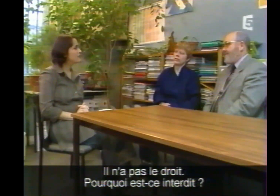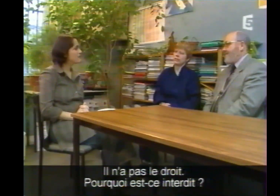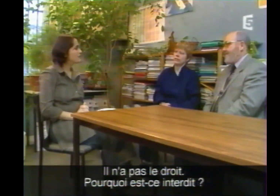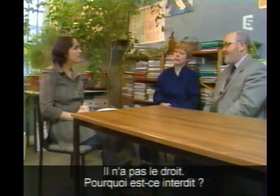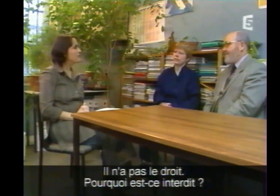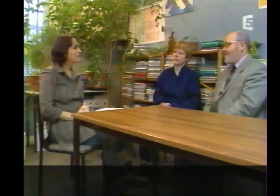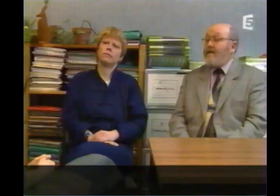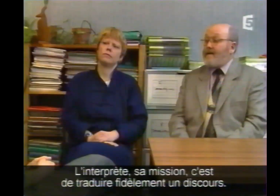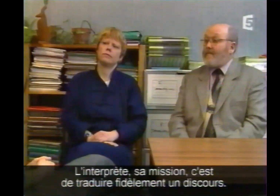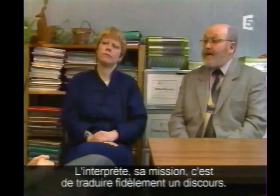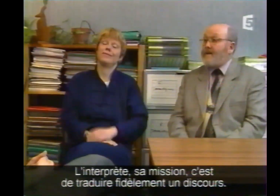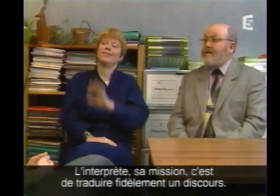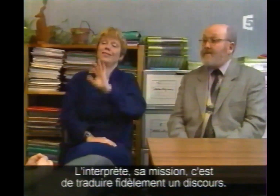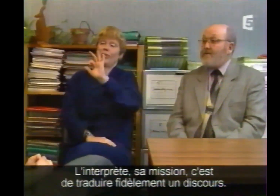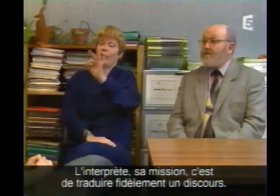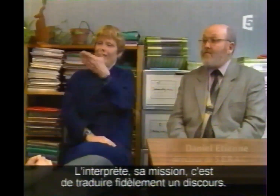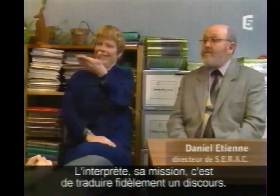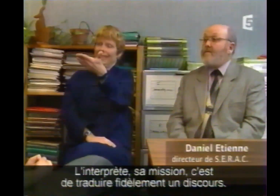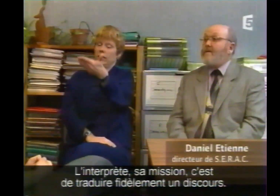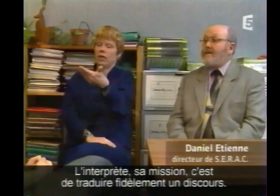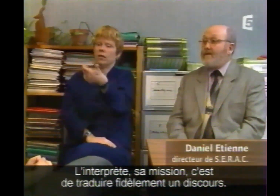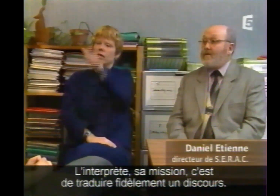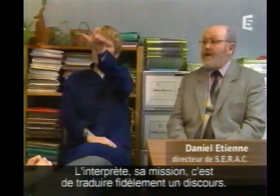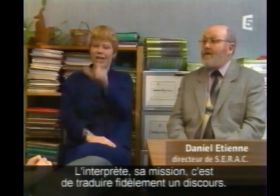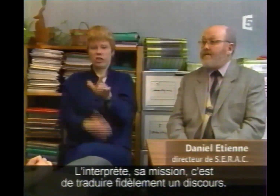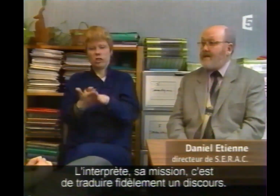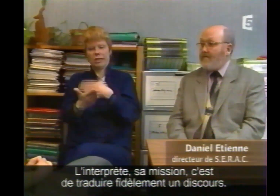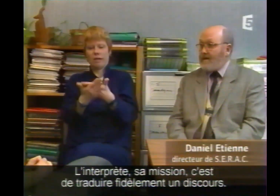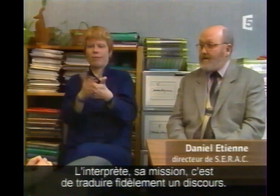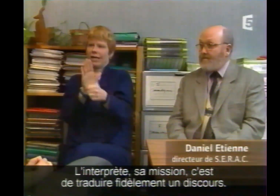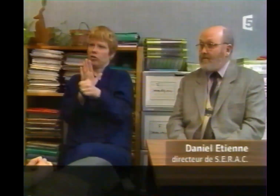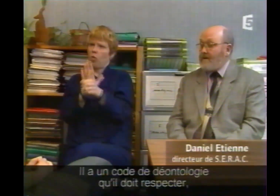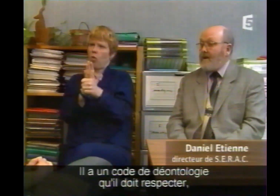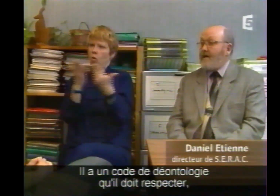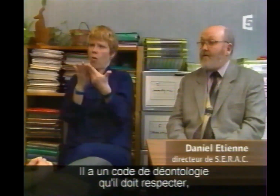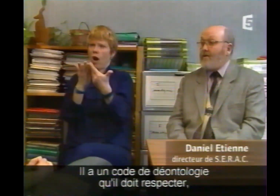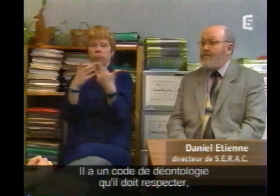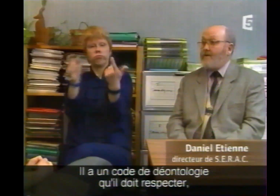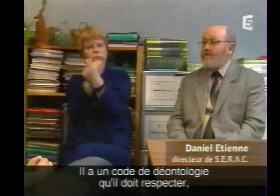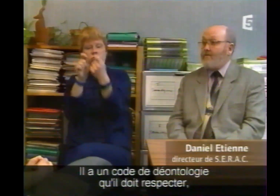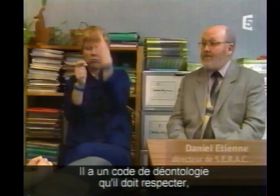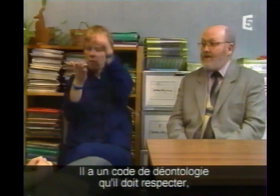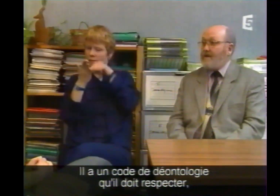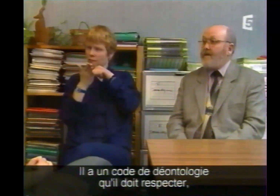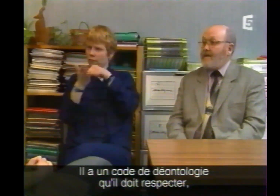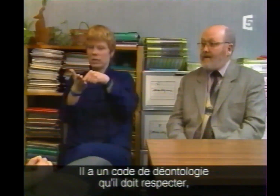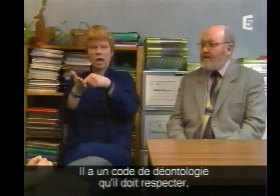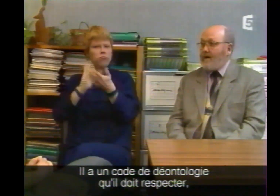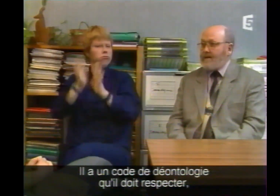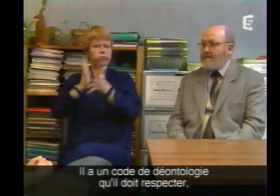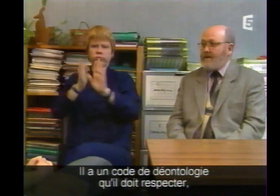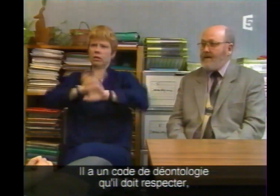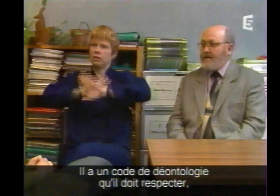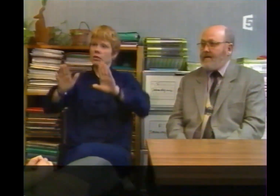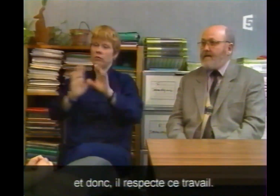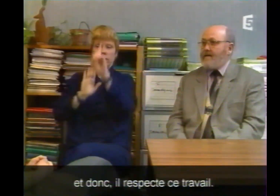interdit? L'interprète, sa mission, c'est de traduire fidèlement un discours. Il a un code de déontologie qu'il doit respecter, et